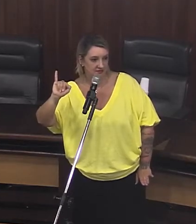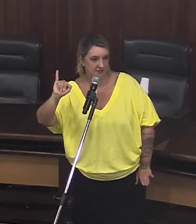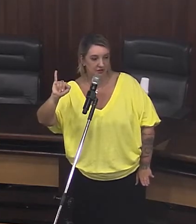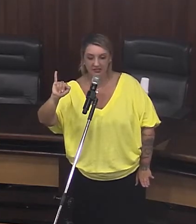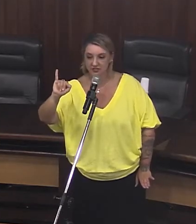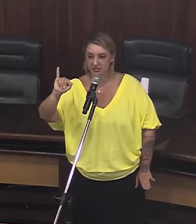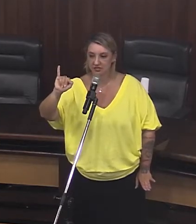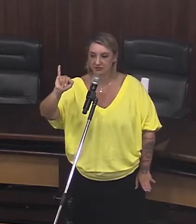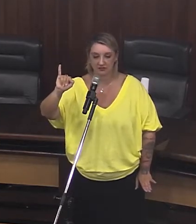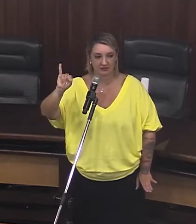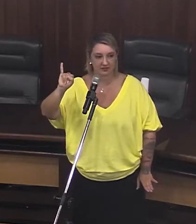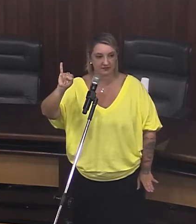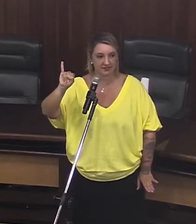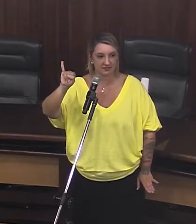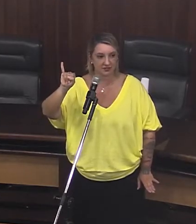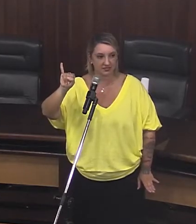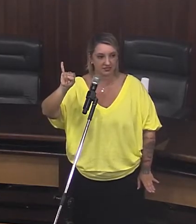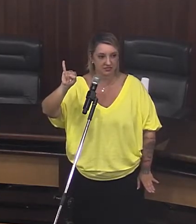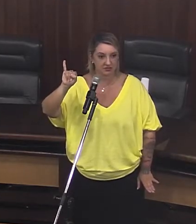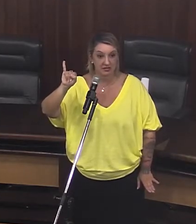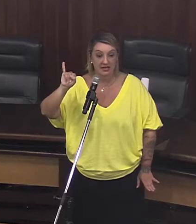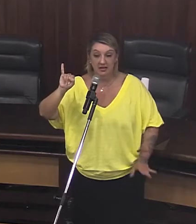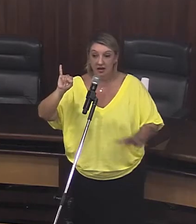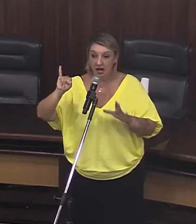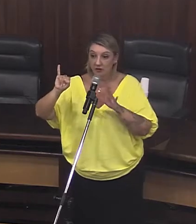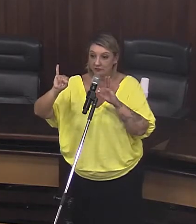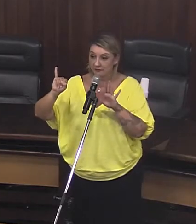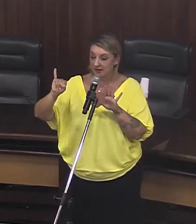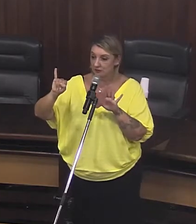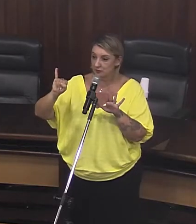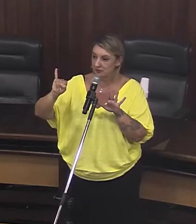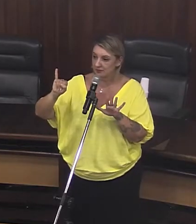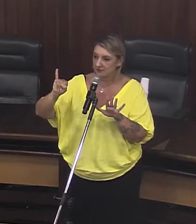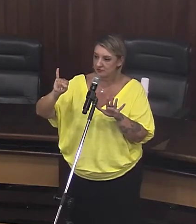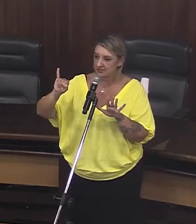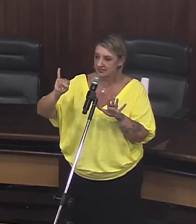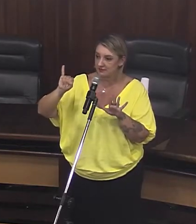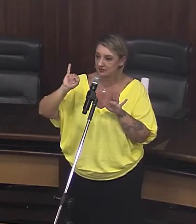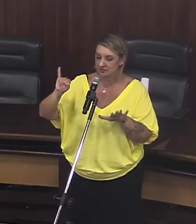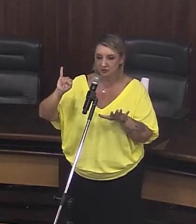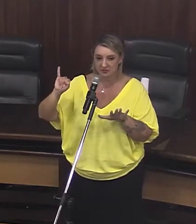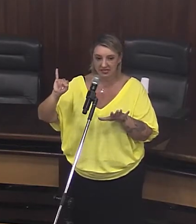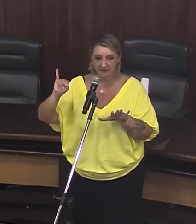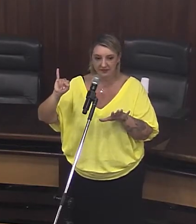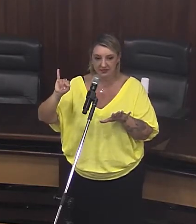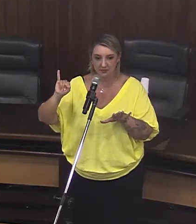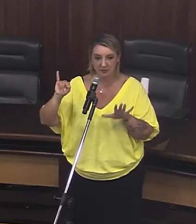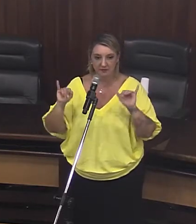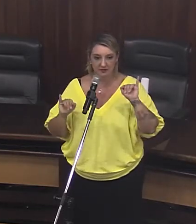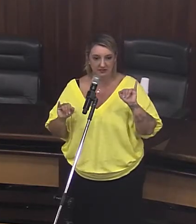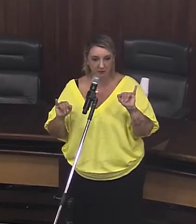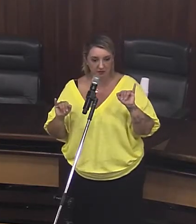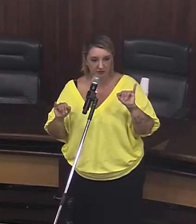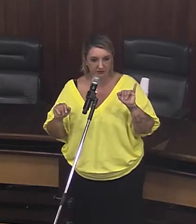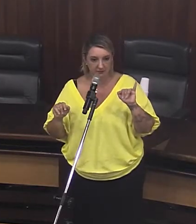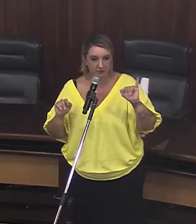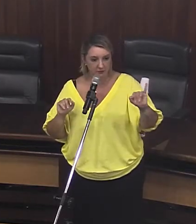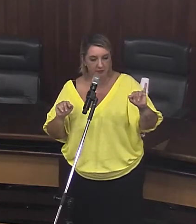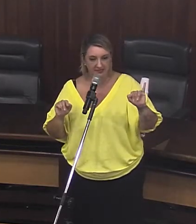Só o dedinho. Levanta só o dedinho. Agora eu vou falar um truque para vocês. Se vocês não conseguem fazer com uma mão, façam com a outra, porque uma obedece e a